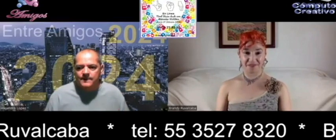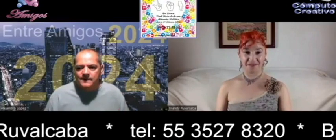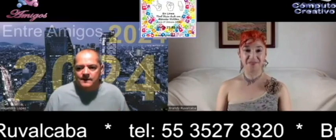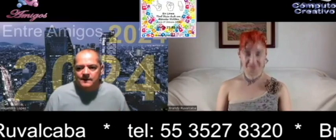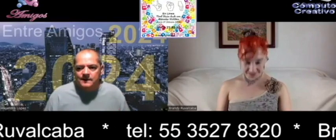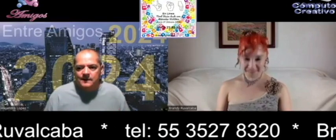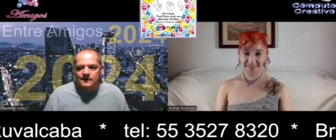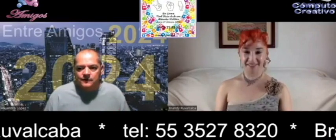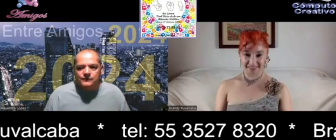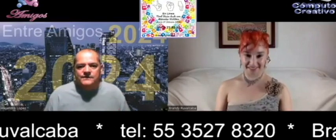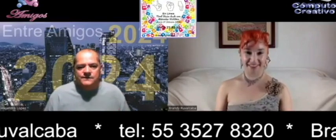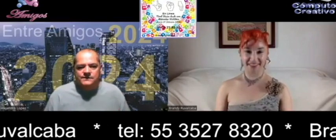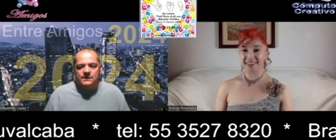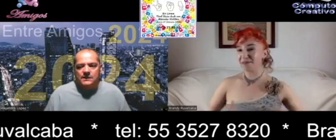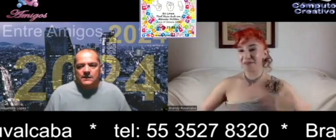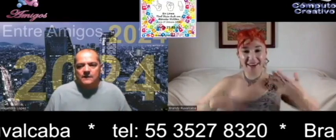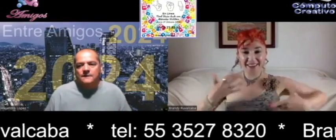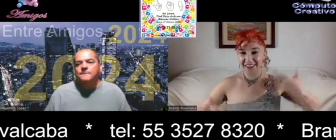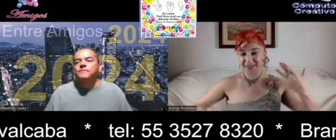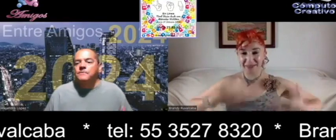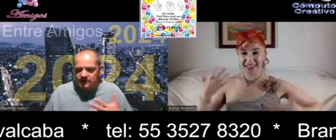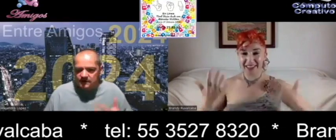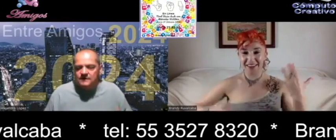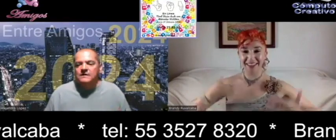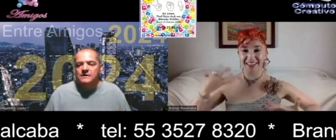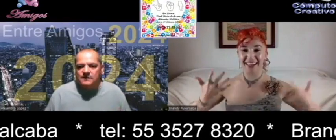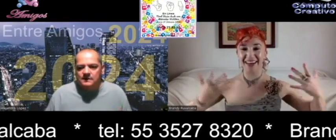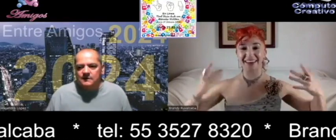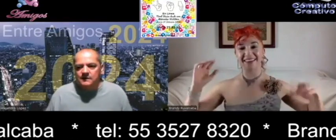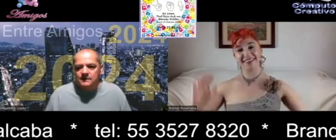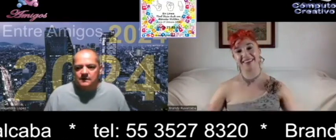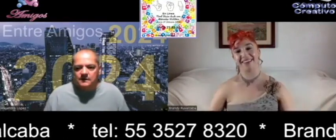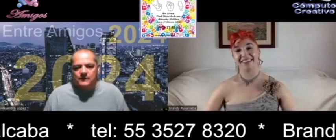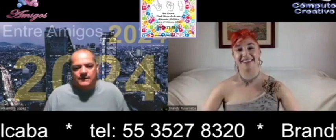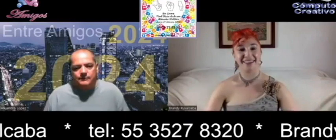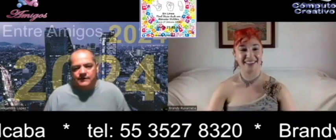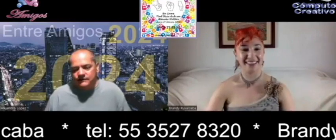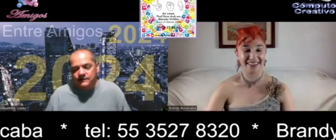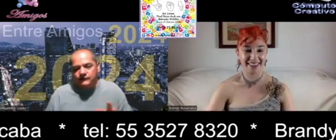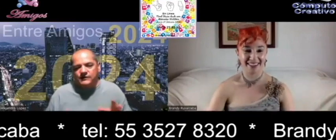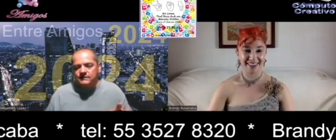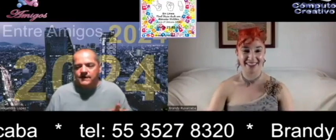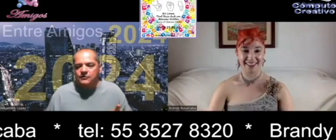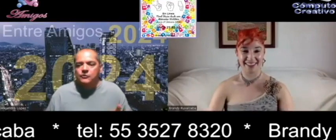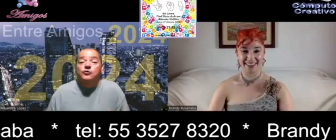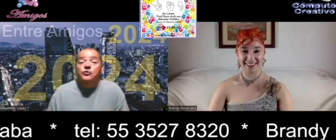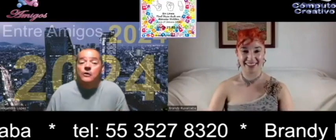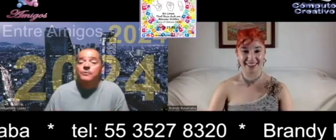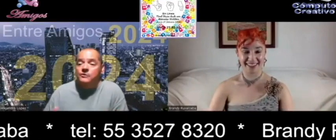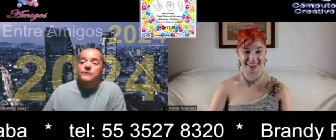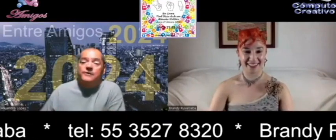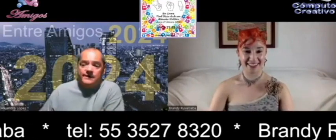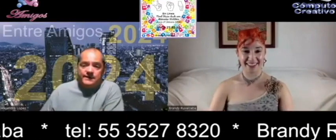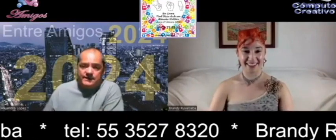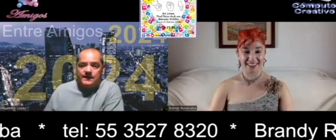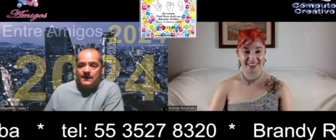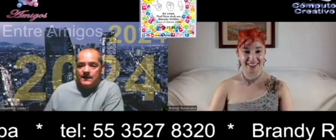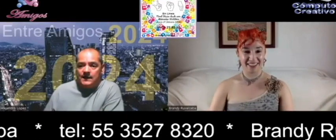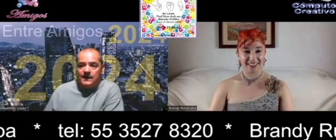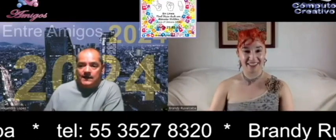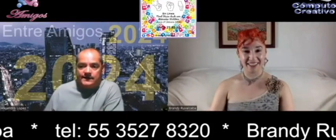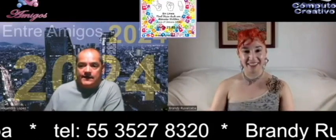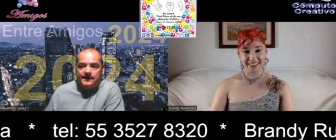¿no? Entonces, de moverte, de expresarlo, de sacarlo. y ahorita por razones de fuerza mayor no he podido